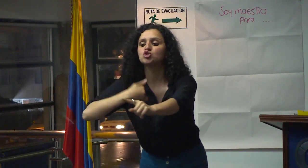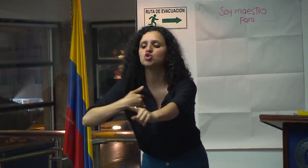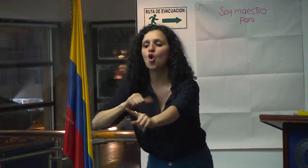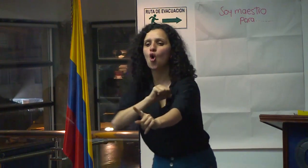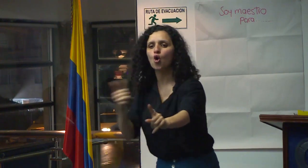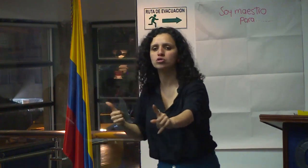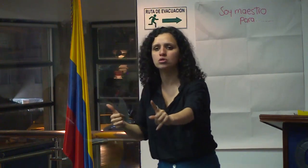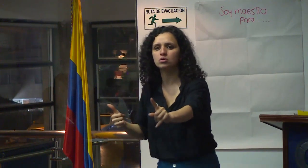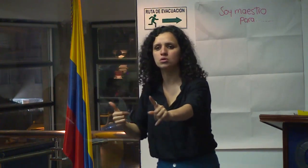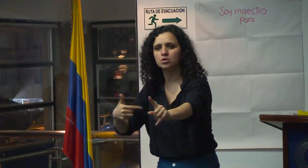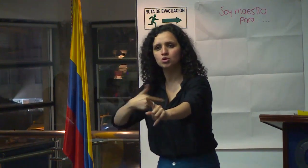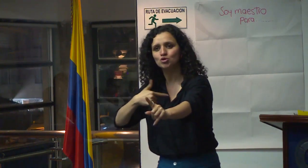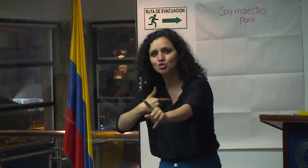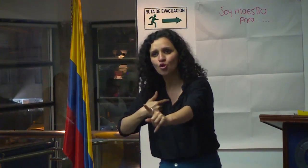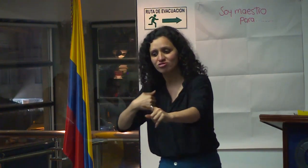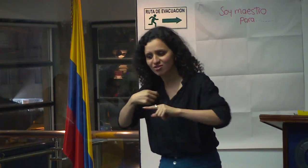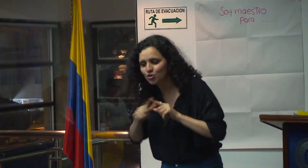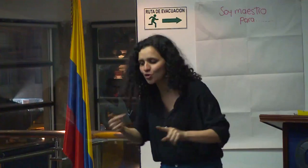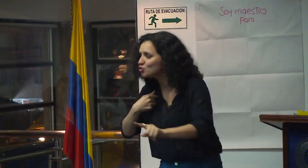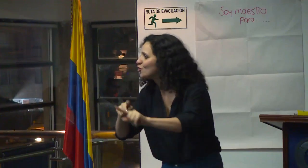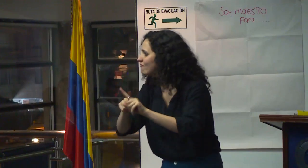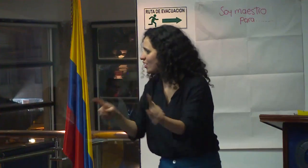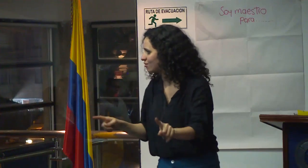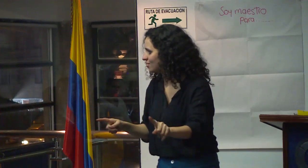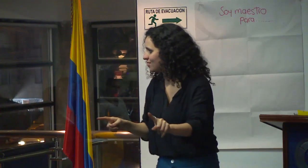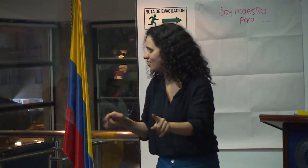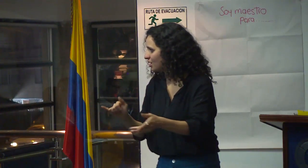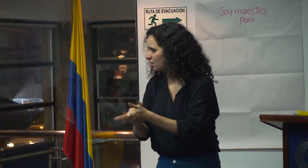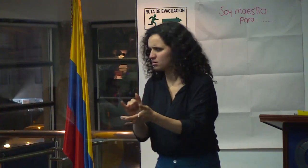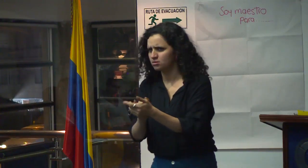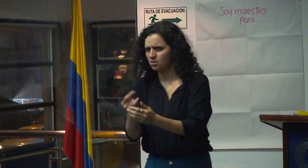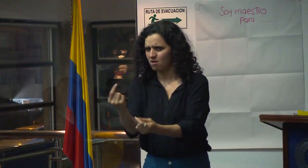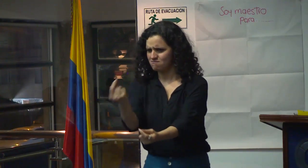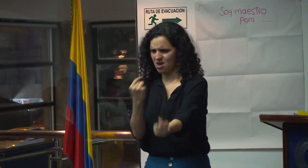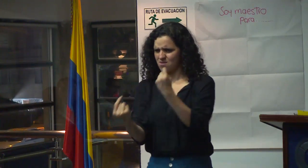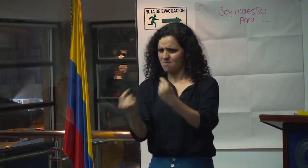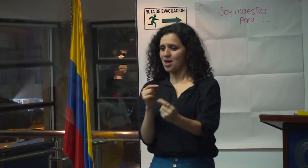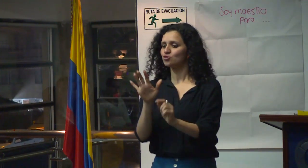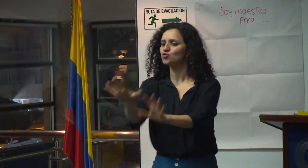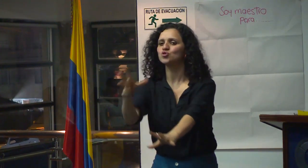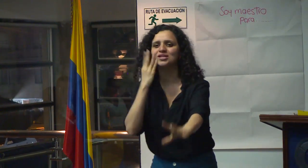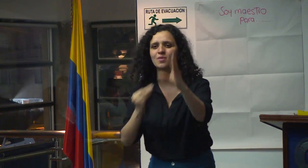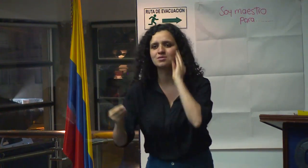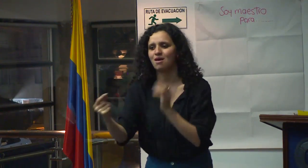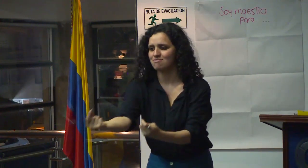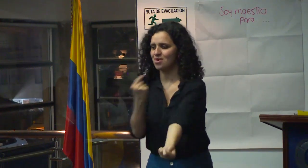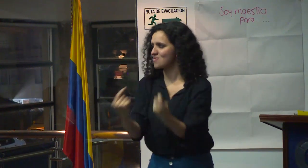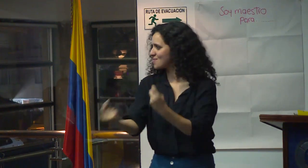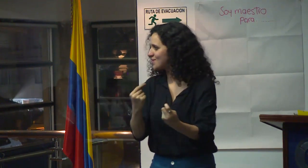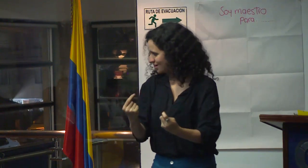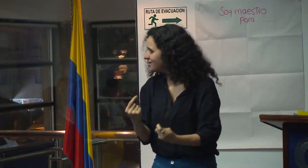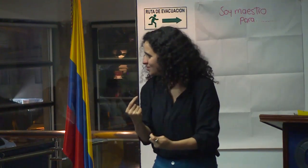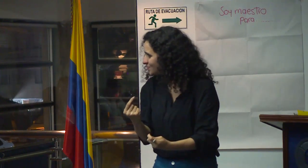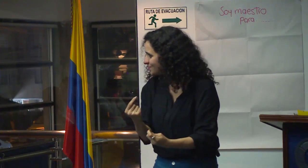el diferente, ¿sí? Y él me va a juzgar desde su vivencia. Entonces, yo tengo, como en la pregunta